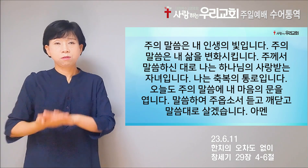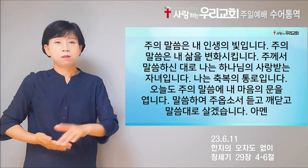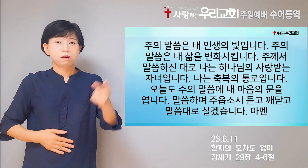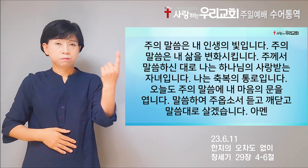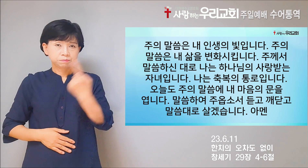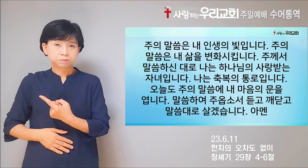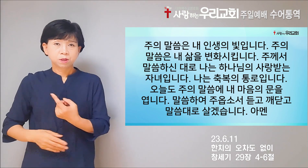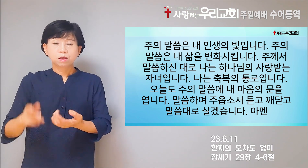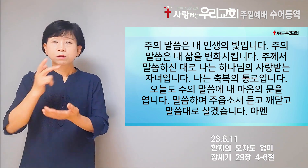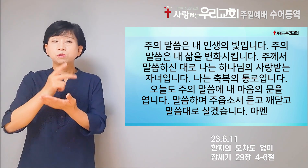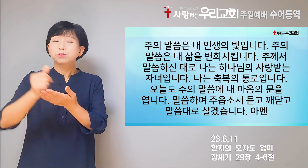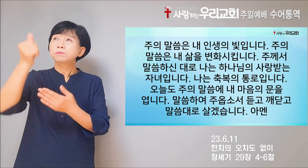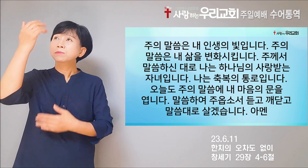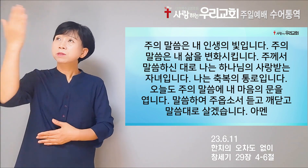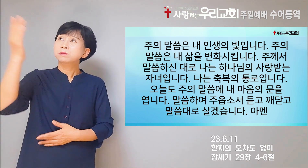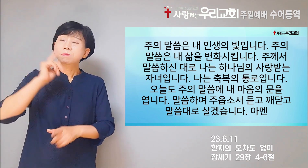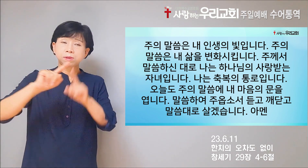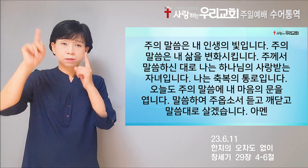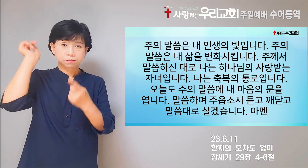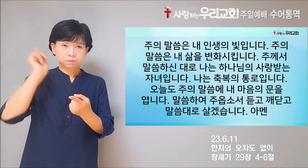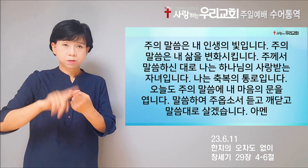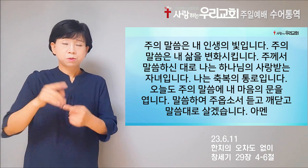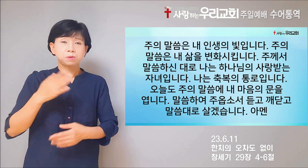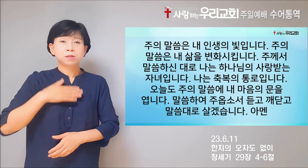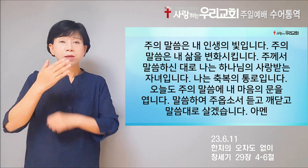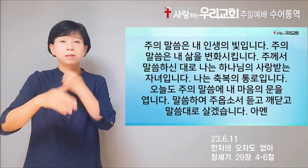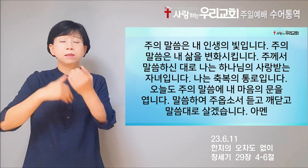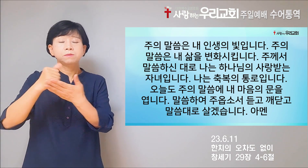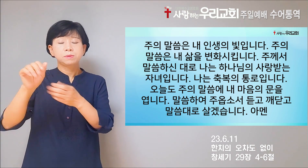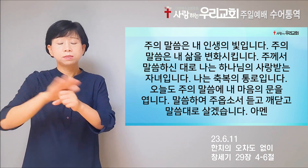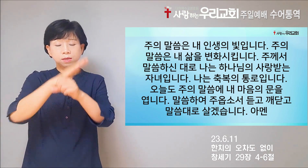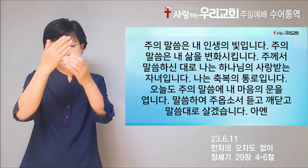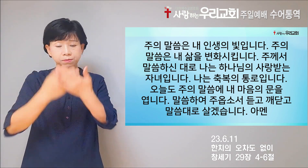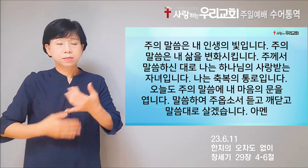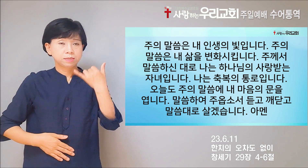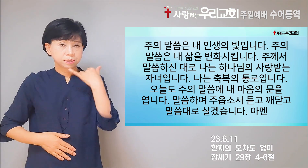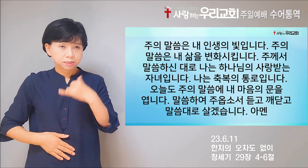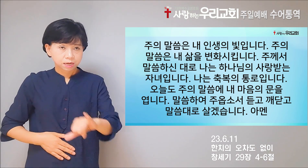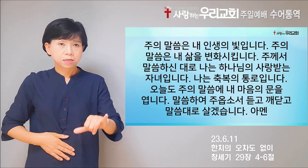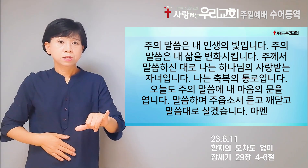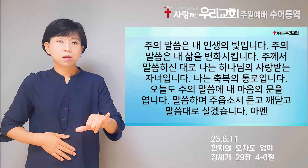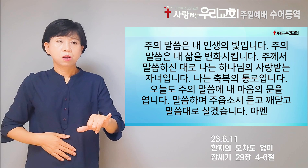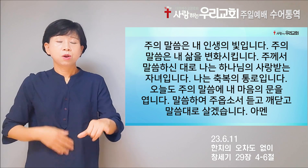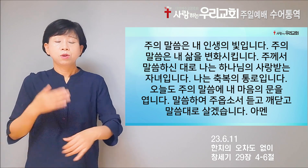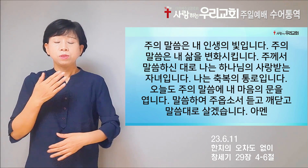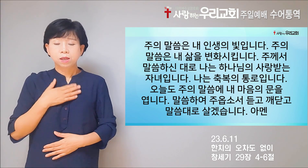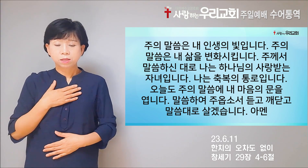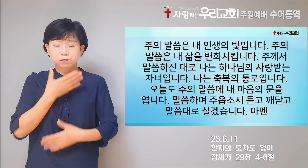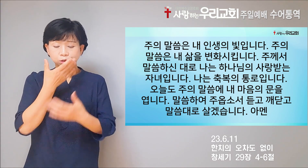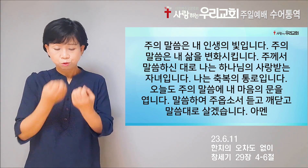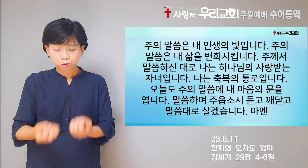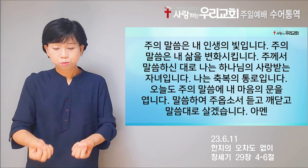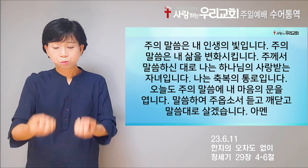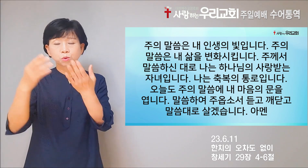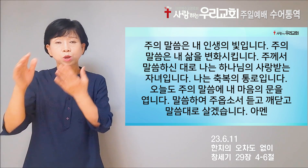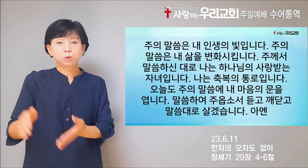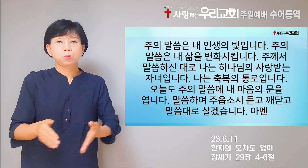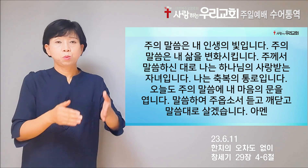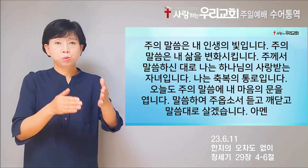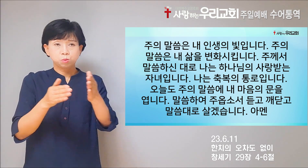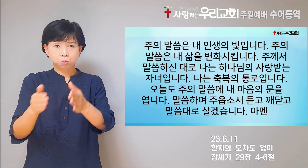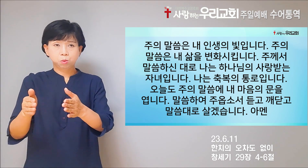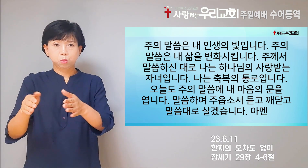변화시킵니다. 주께서 말씀하신 대로 나는 하나님의 사랑받는 자녀입니다. 나는 축복의